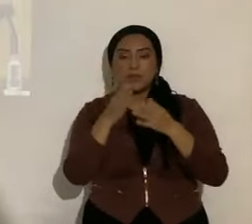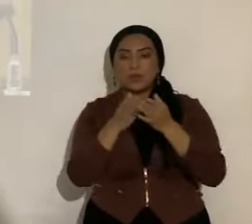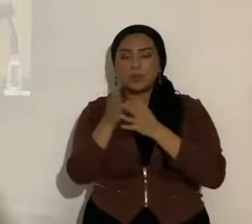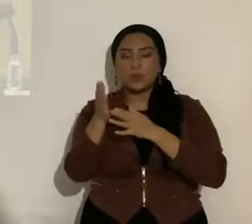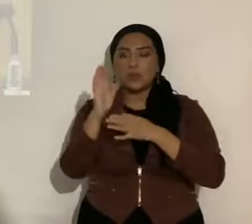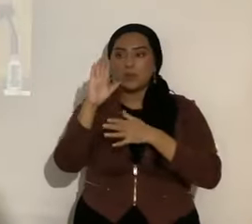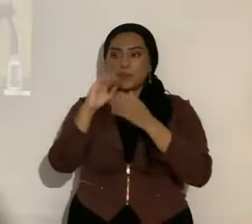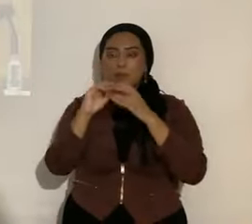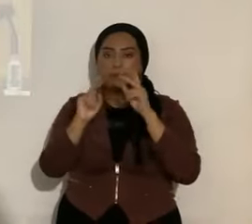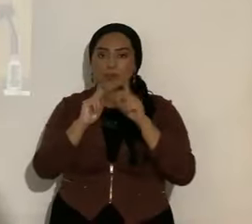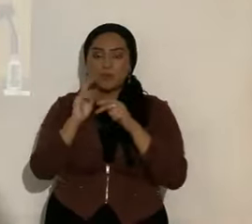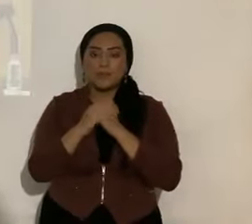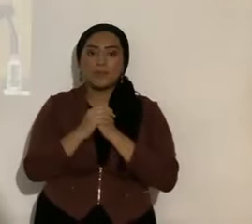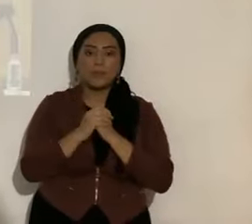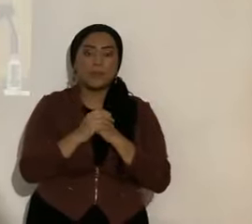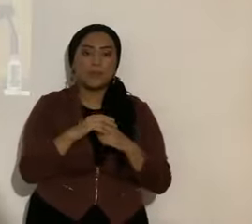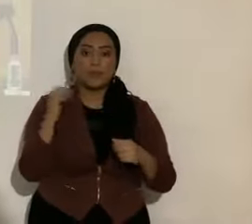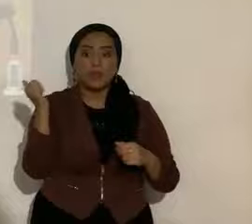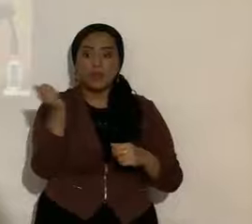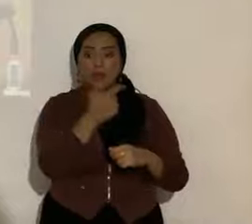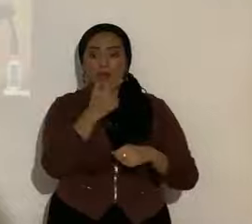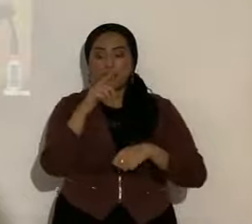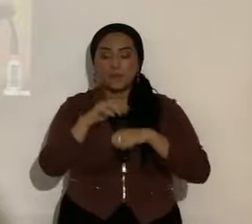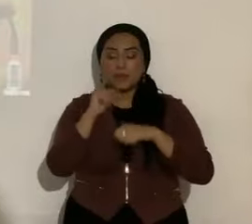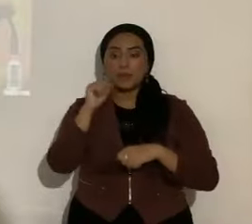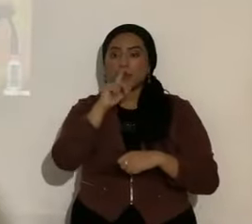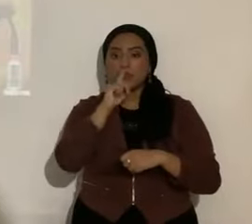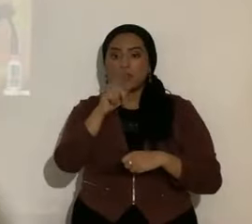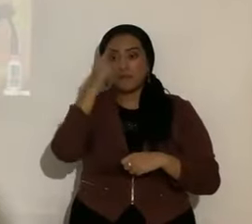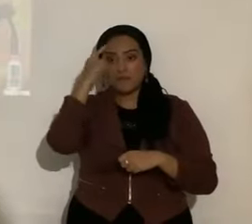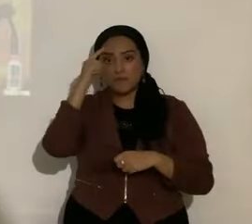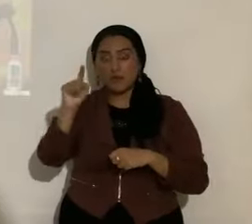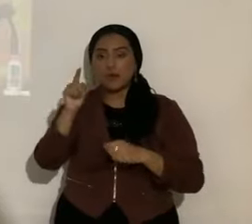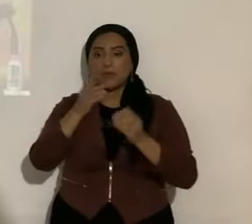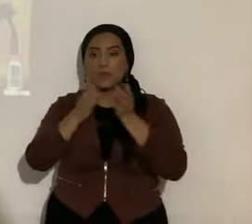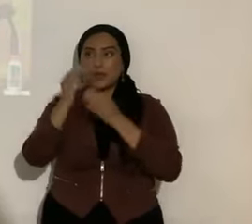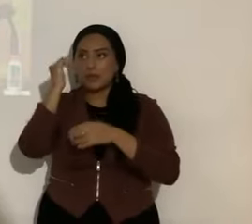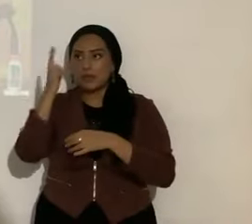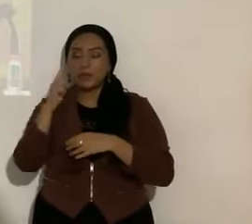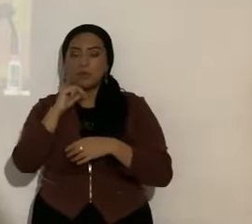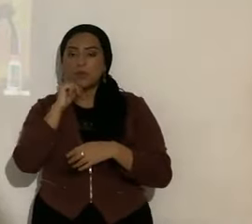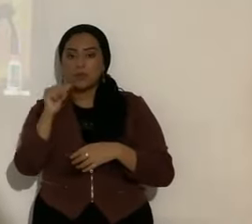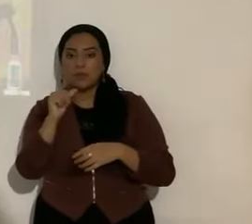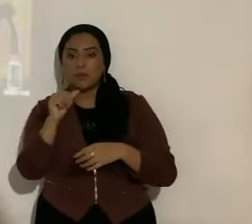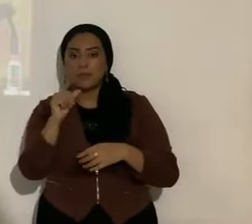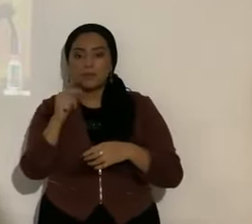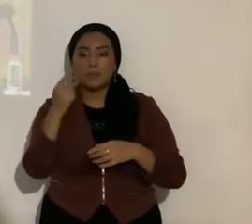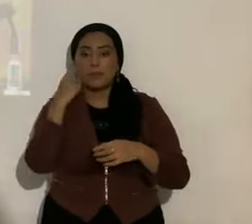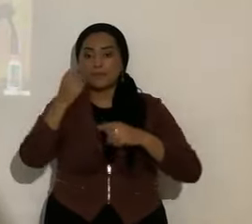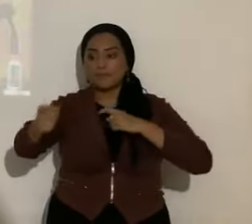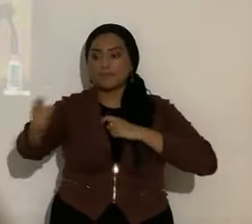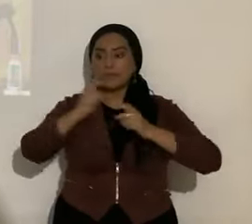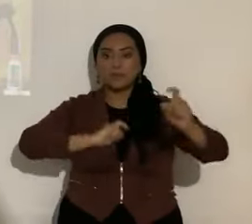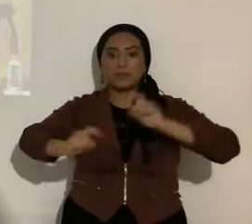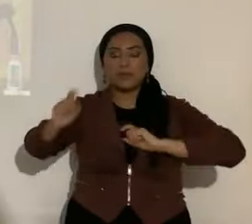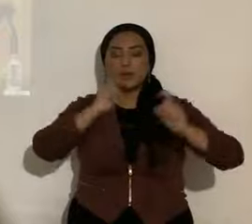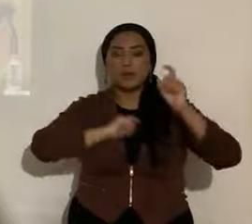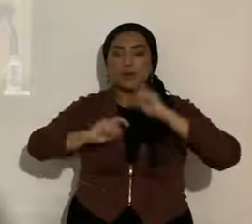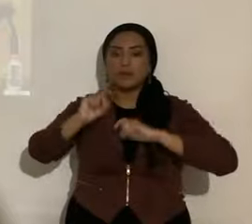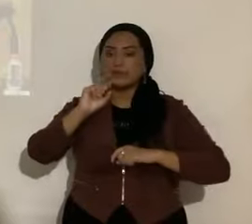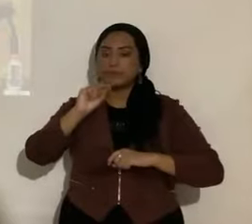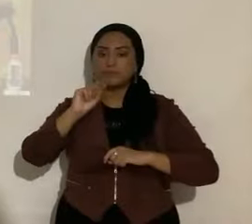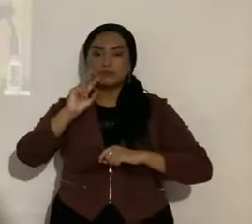pueblo. Entonces, todo llamado auténtico es para servir a Yahweh, no servirse del pueblo, no, de Elohim,